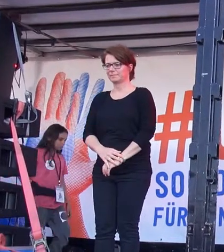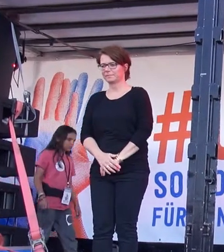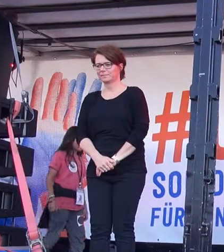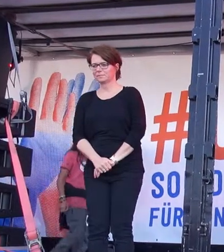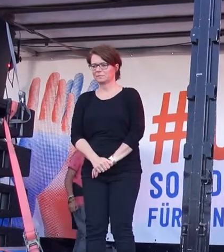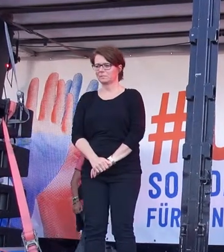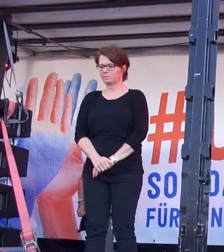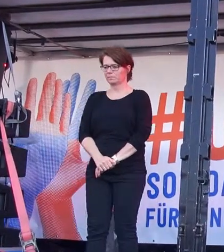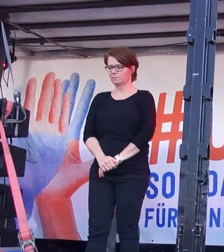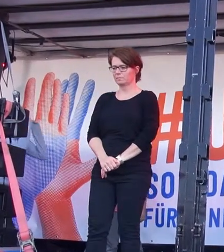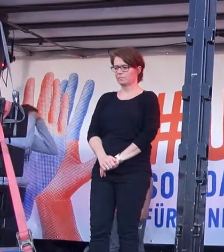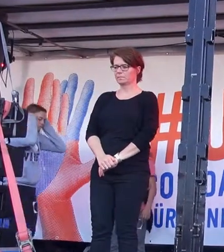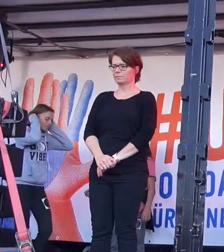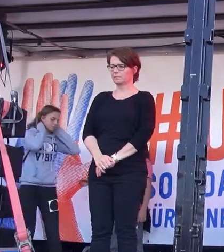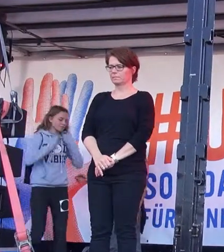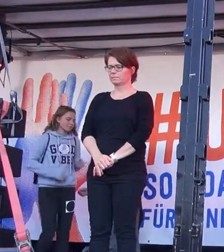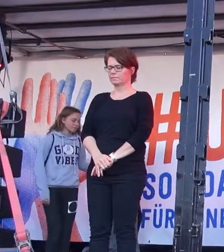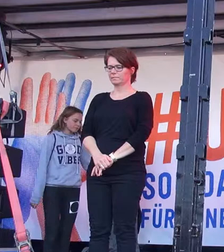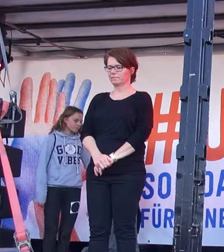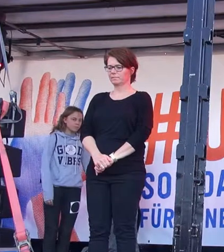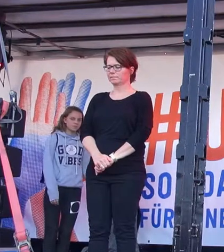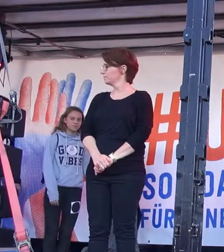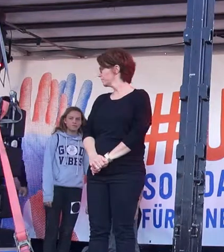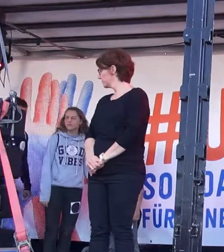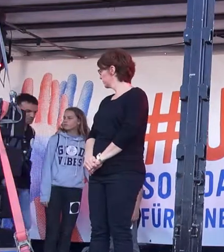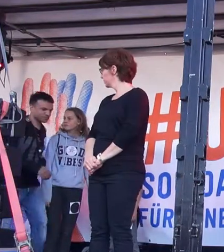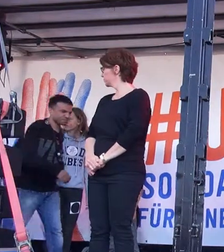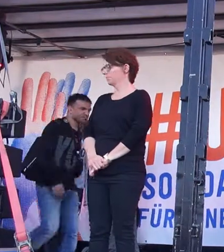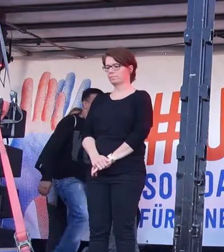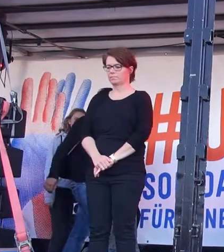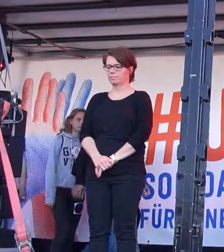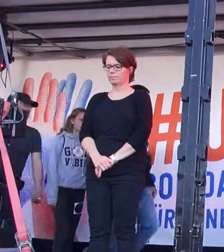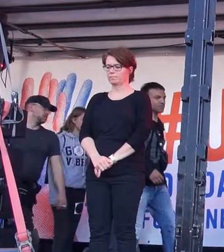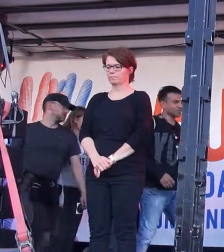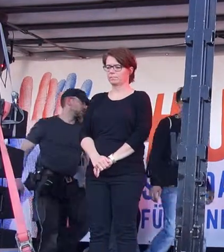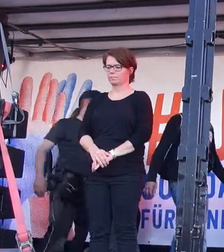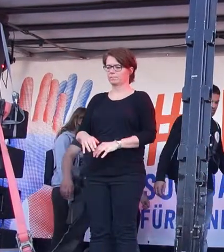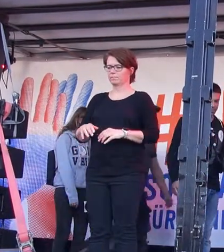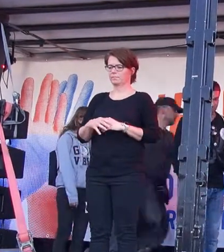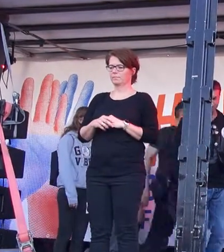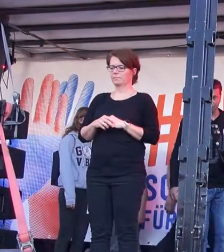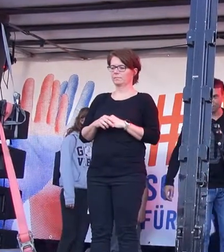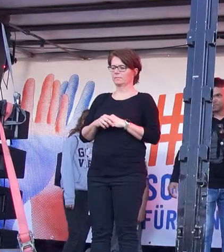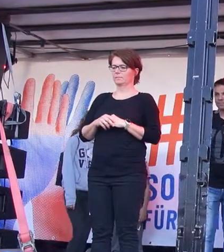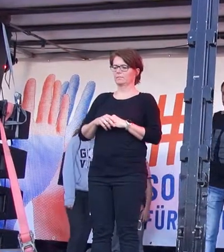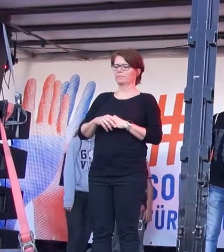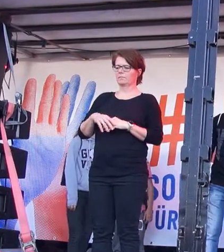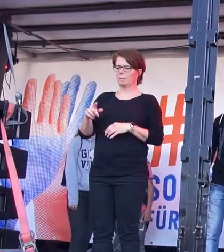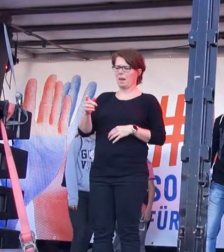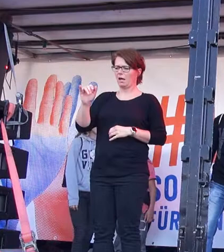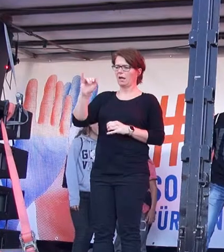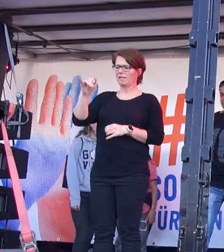Als nächsten Redner darf ich bei uns begrüßen Hamze Bücsücsi. Er ist Mitbegründer des Bündnisses